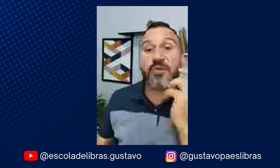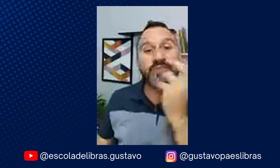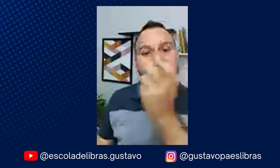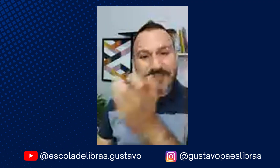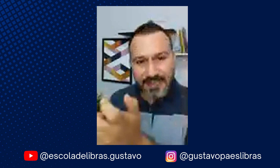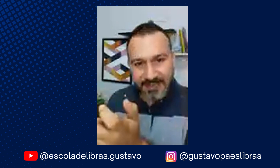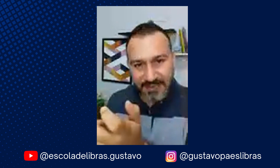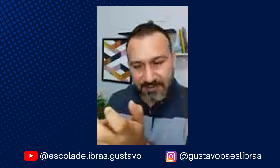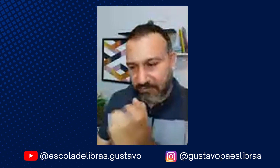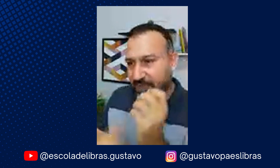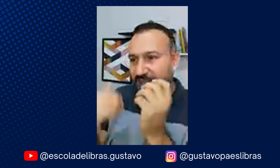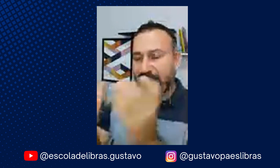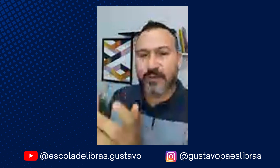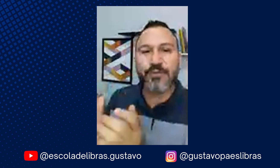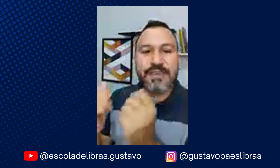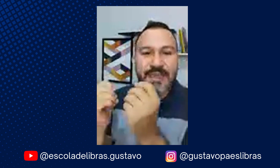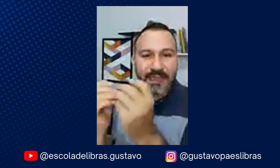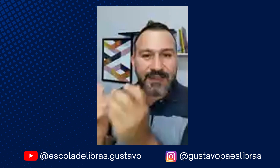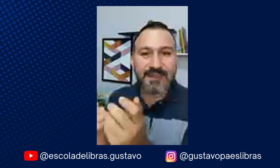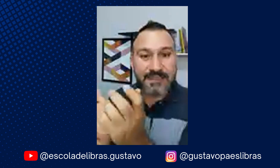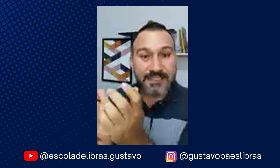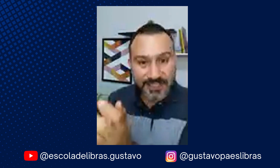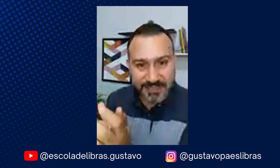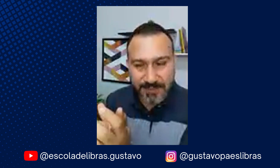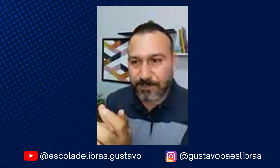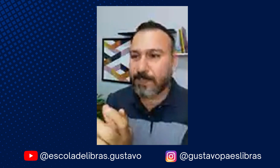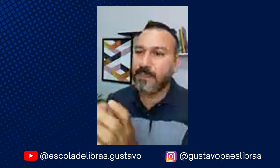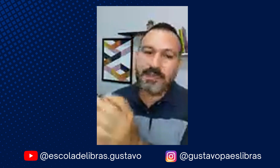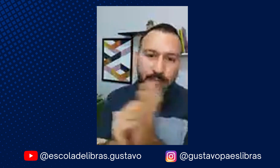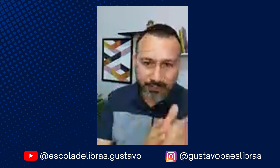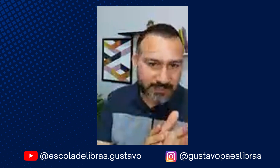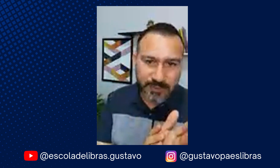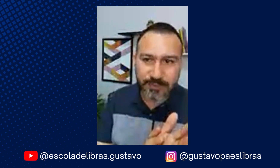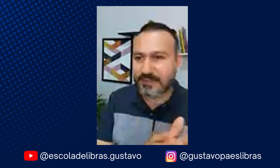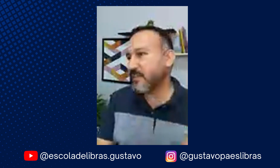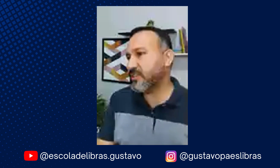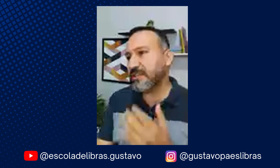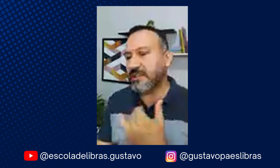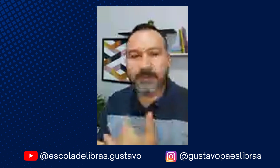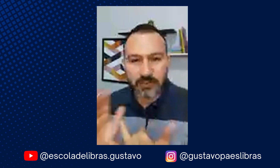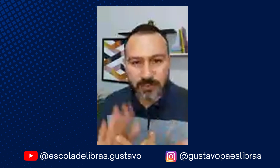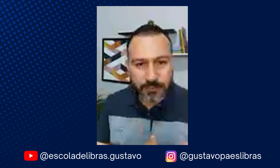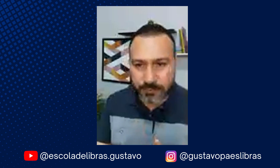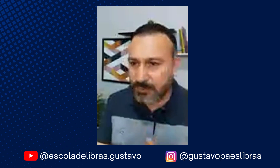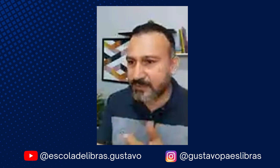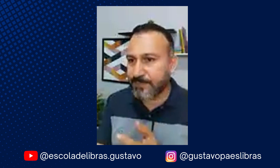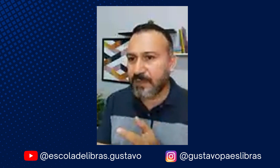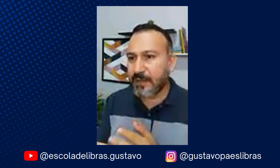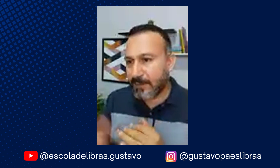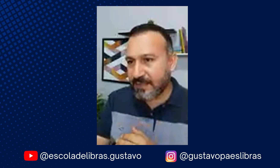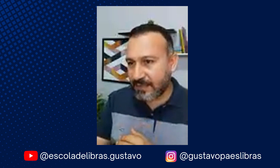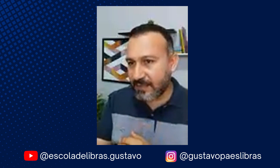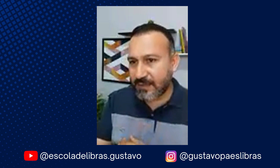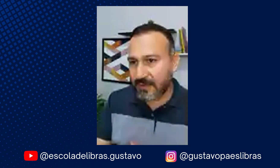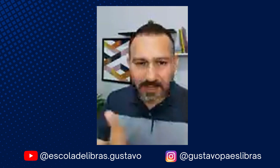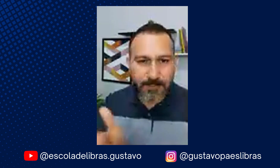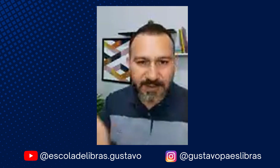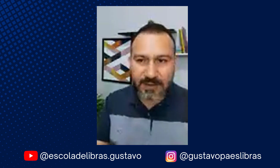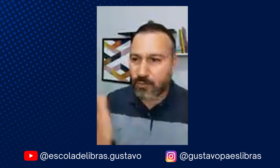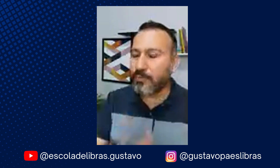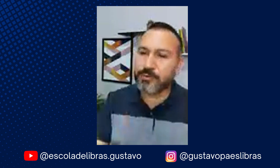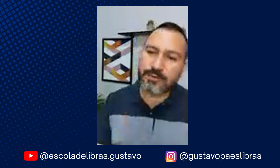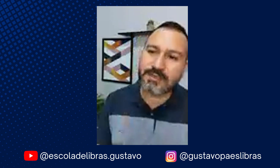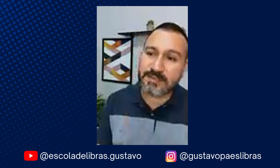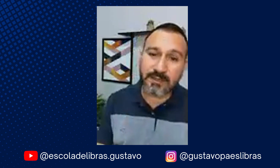Aí você consegue falar o que ela disse na outra língua, seja em Libras ou em português. Mas aqui